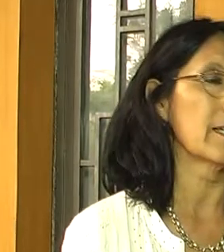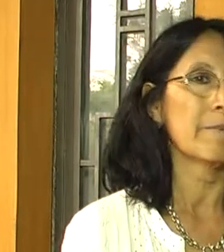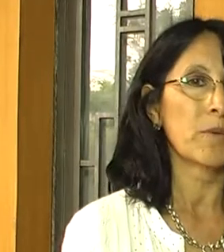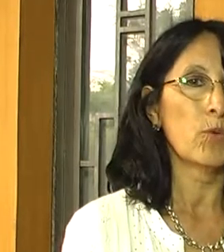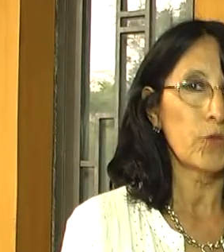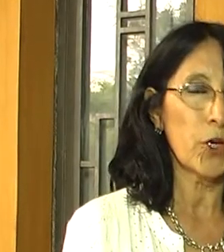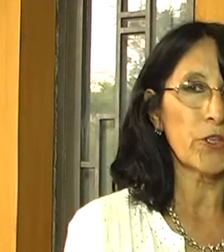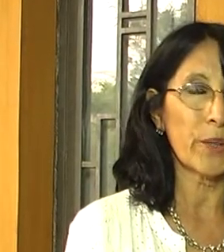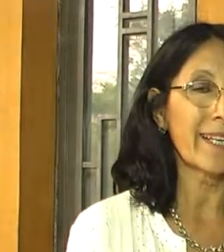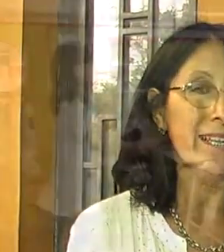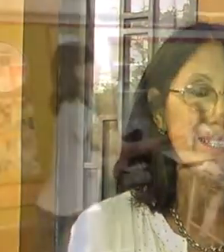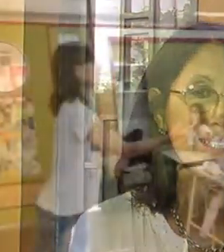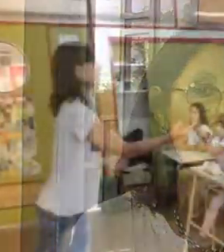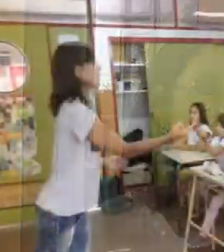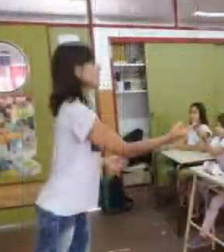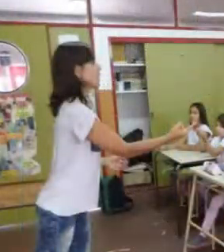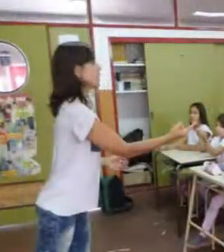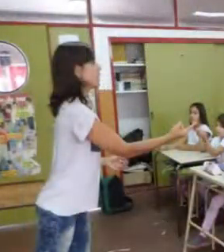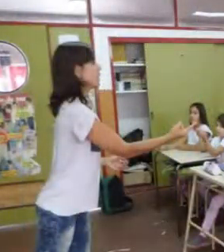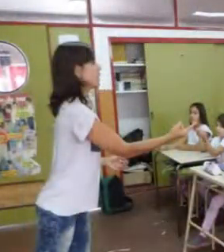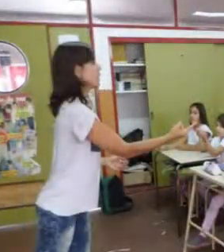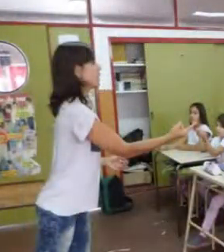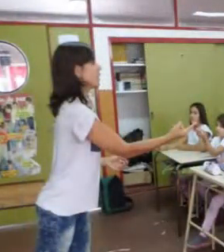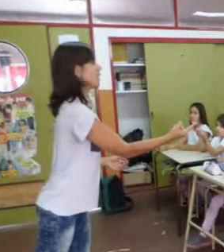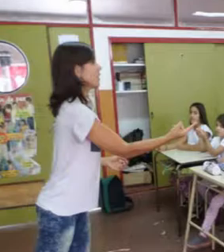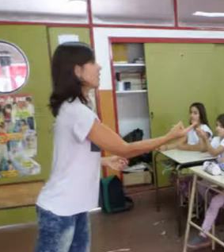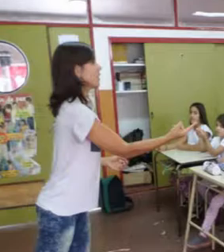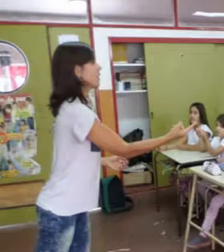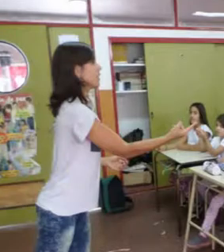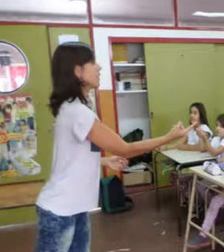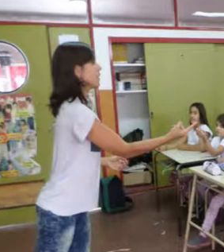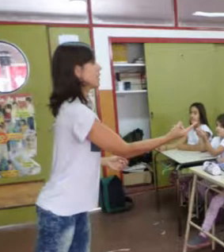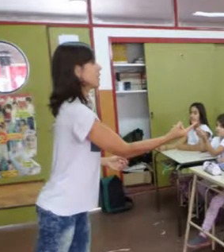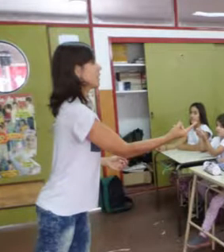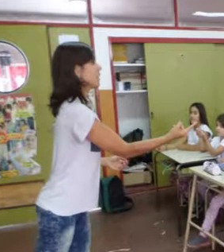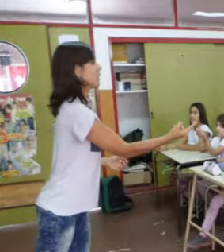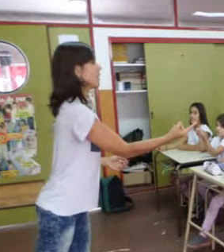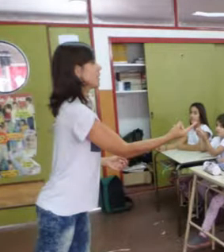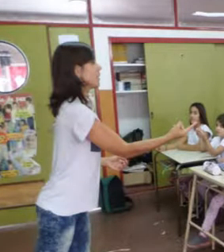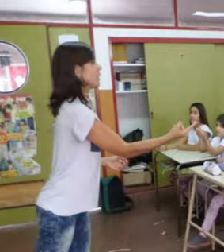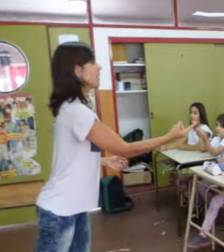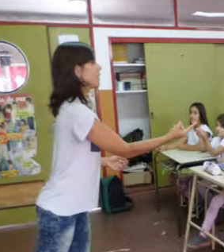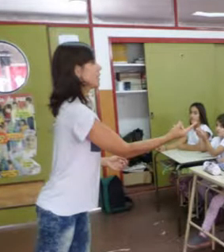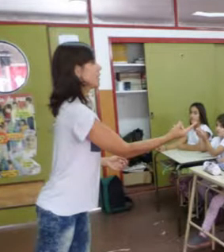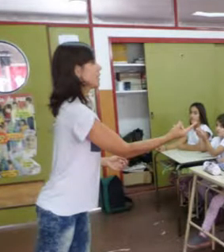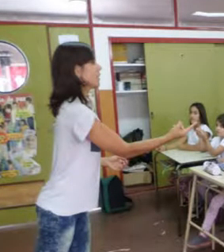un sordo te va a agradecer que él llegue y puedas comunicarte con él, porque es el problema de todas las personas sordas.